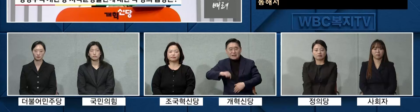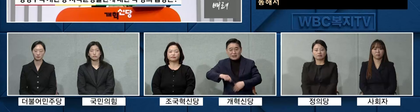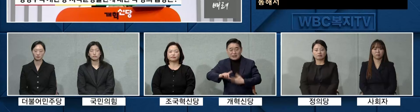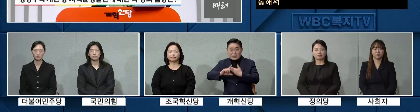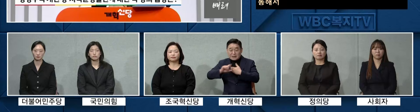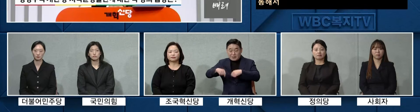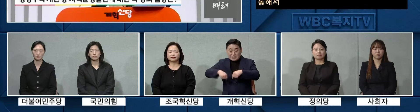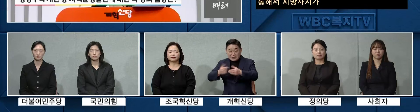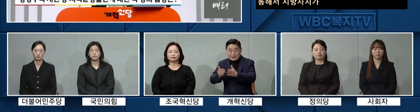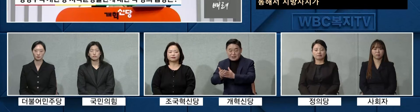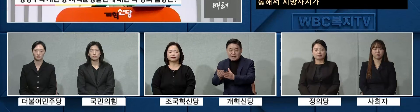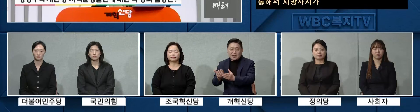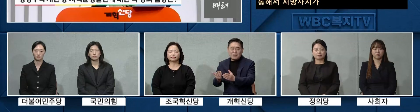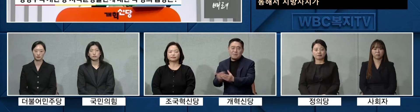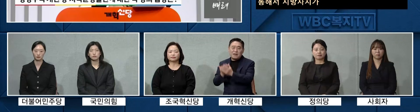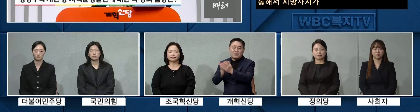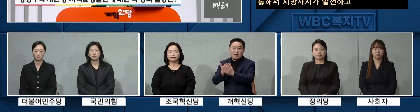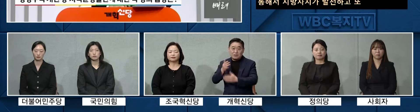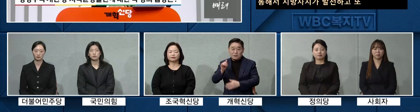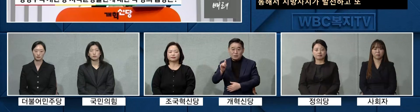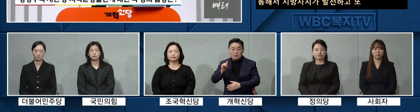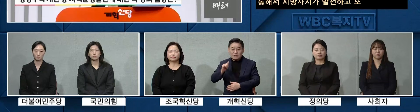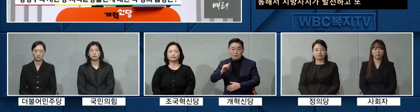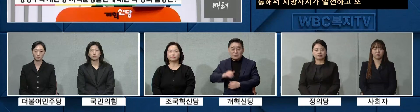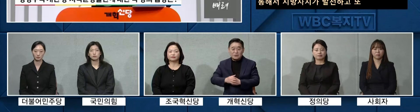지방자치가 발전하고 또 재정